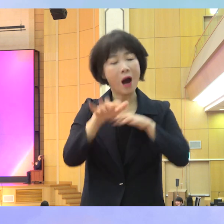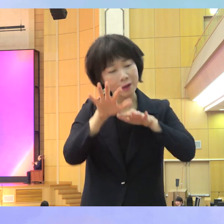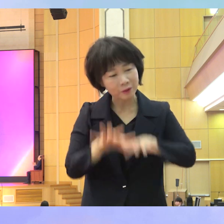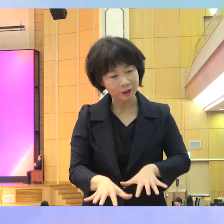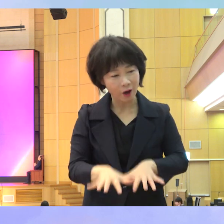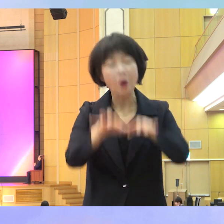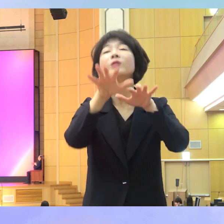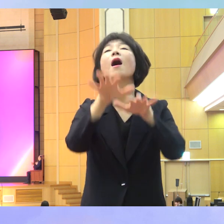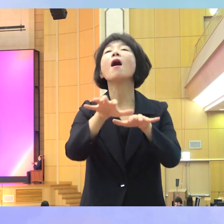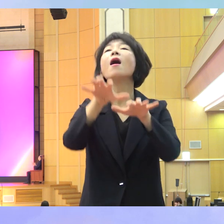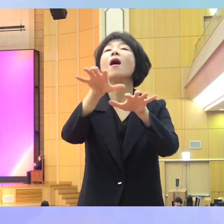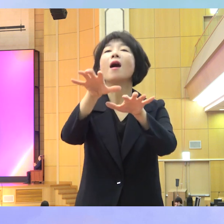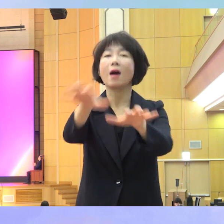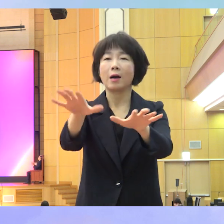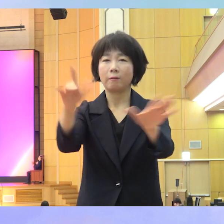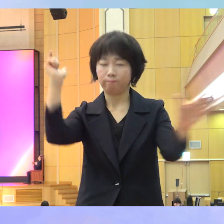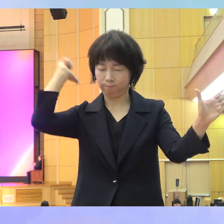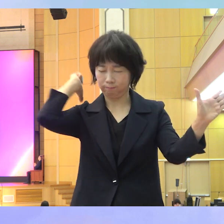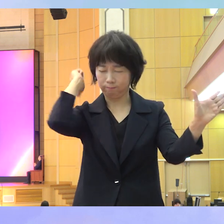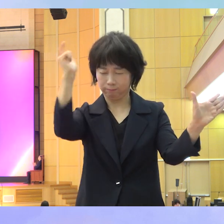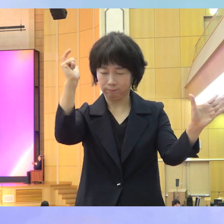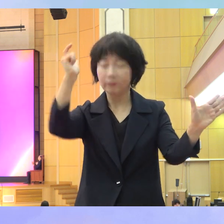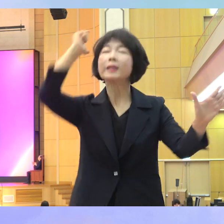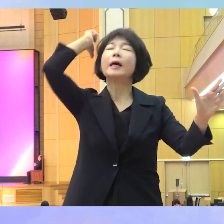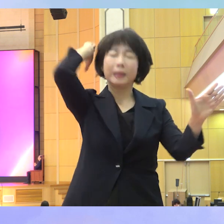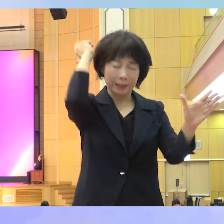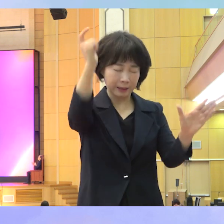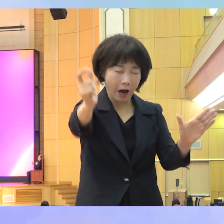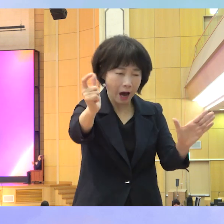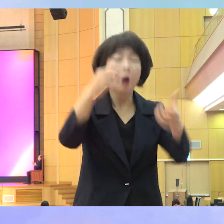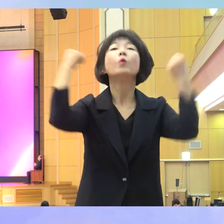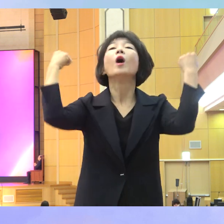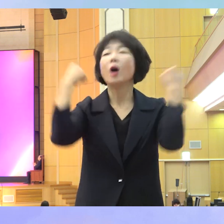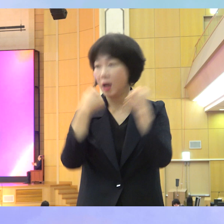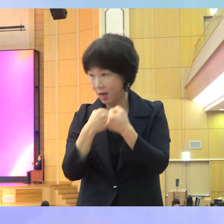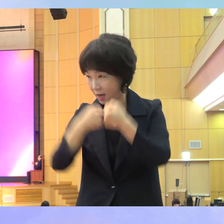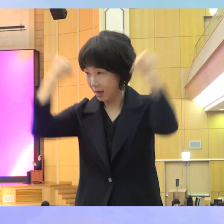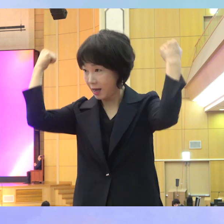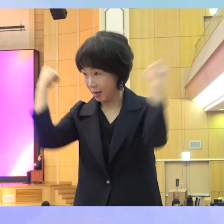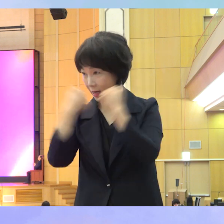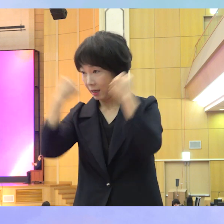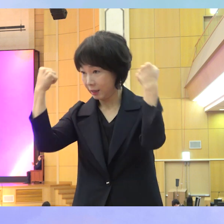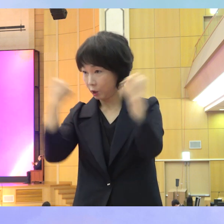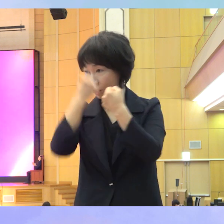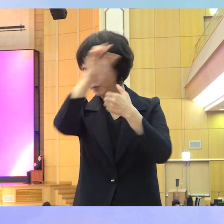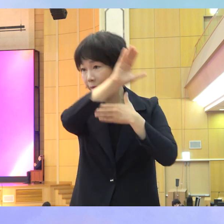기들고 앞서 나가 굳세게 싸워.